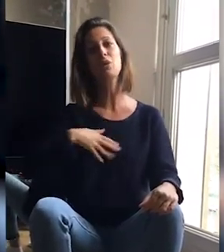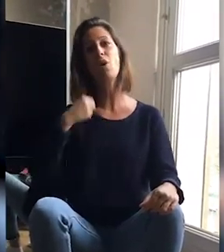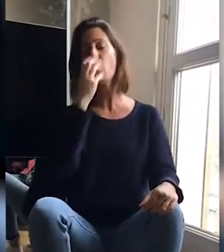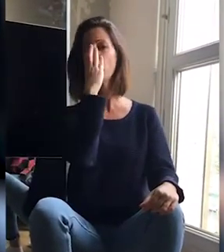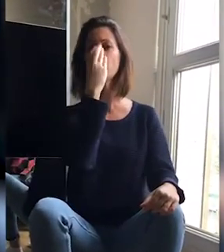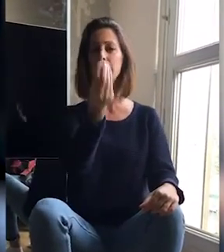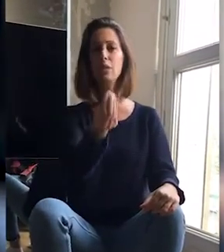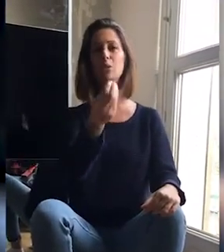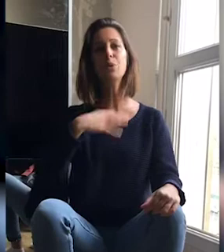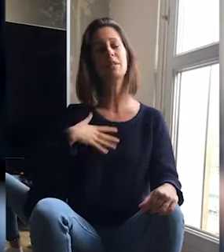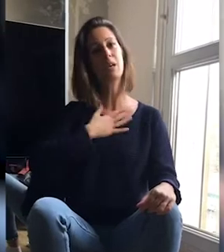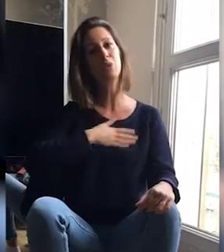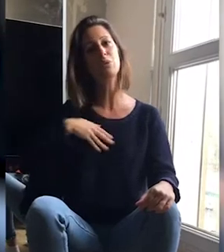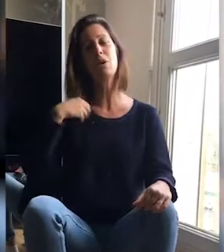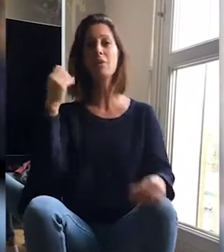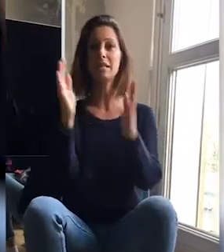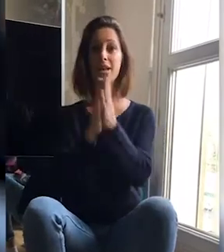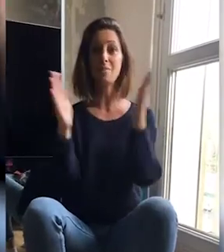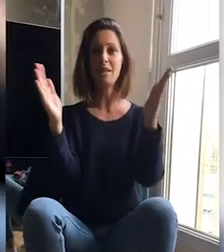content, petit loup est très content, il tape des mains.